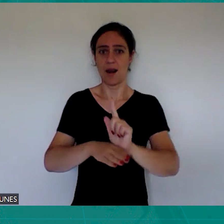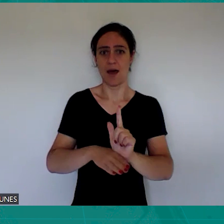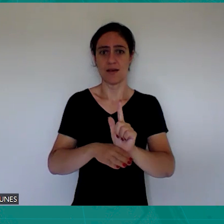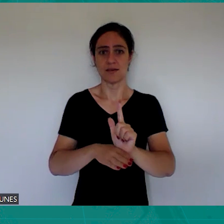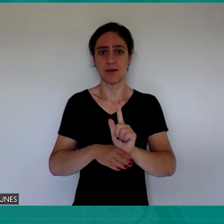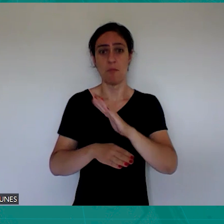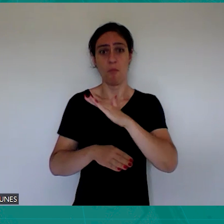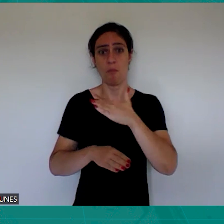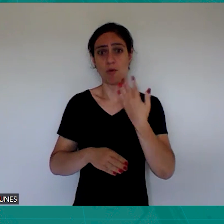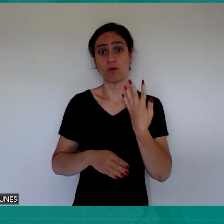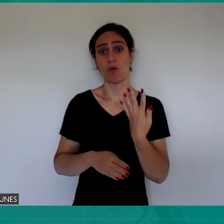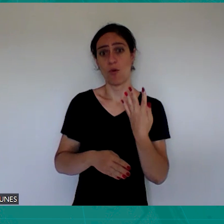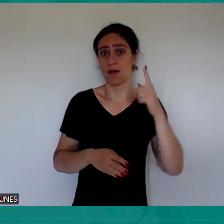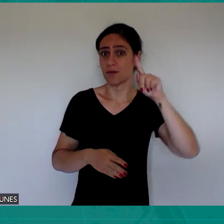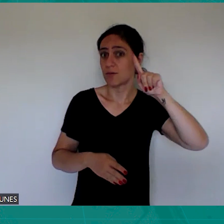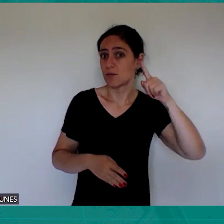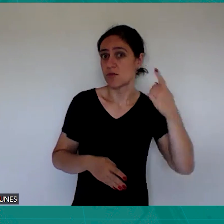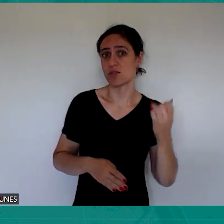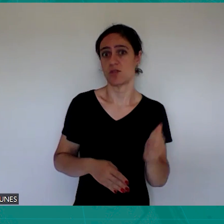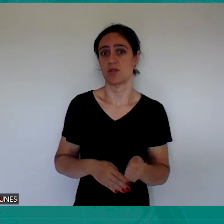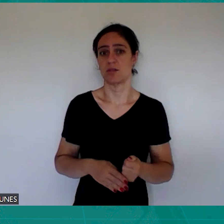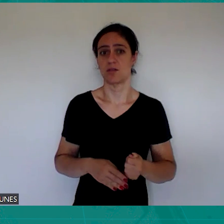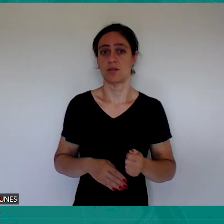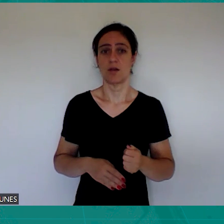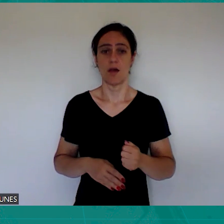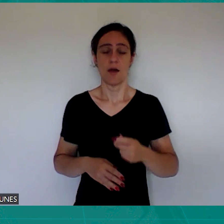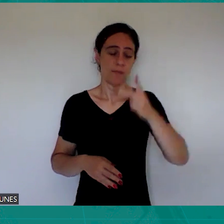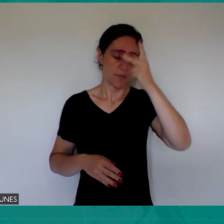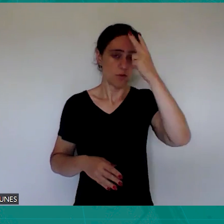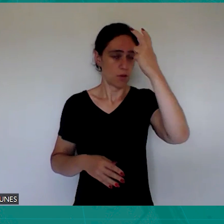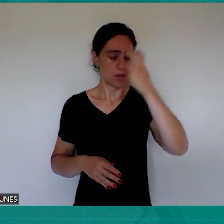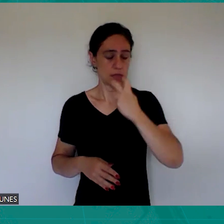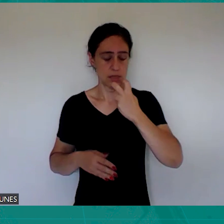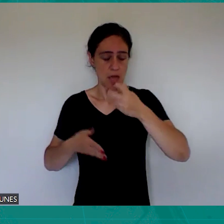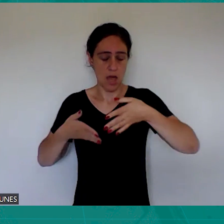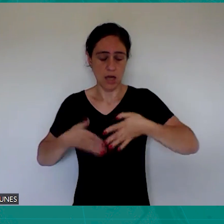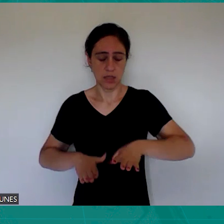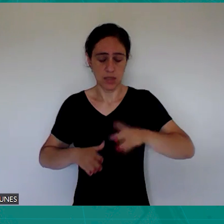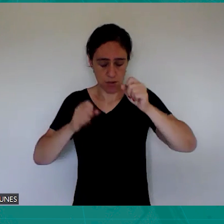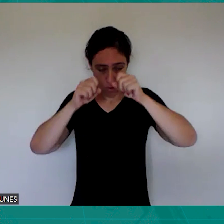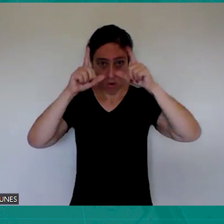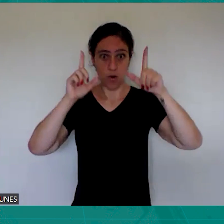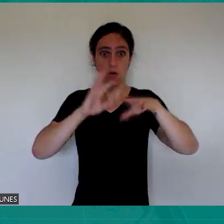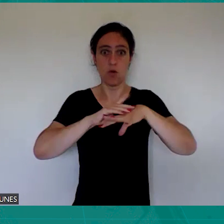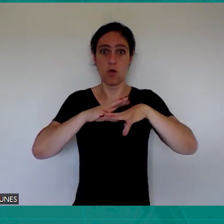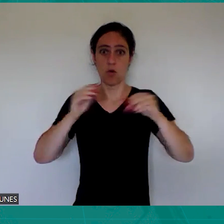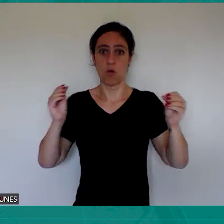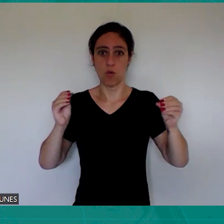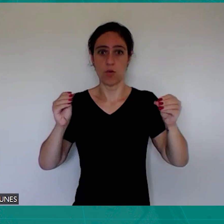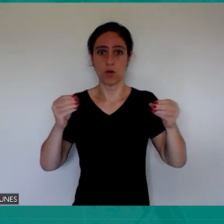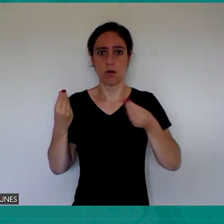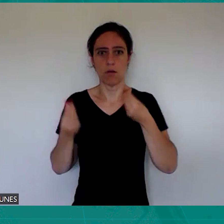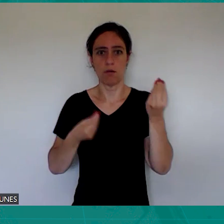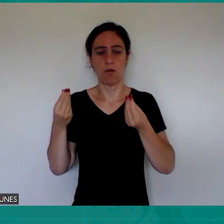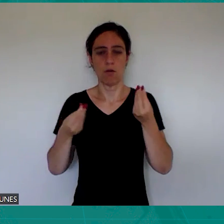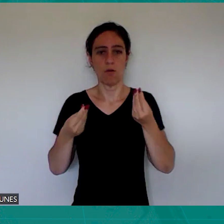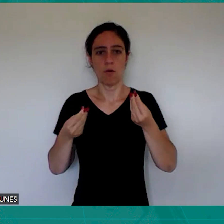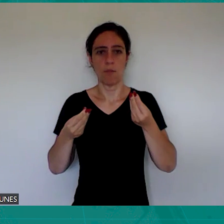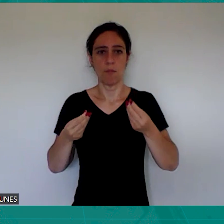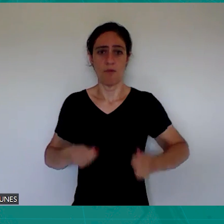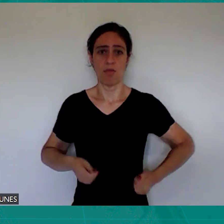Qual homem consegue curar um cego de nascença? Qual homem consegue curar um